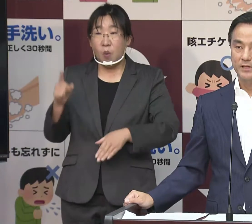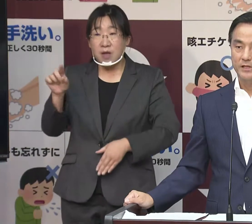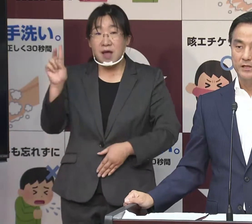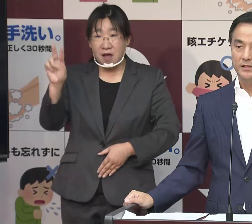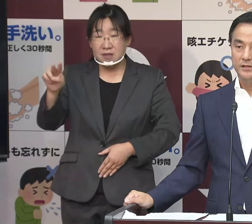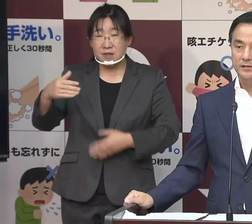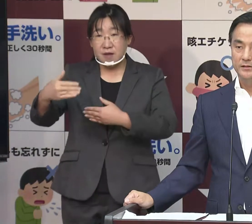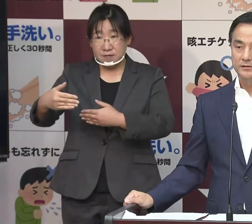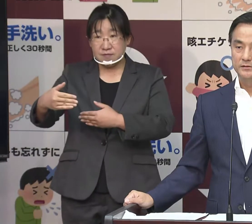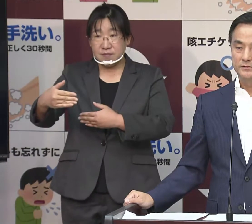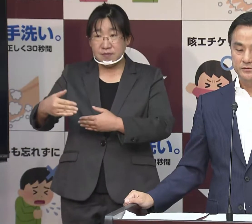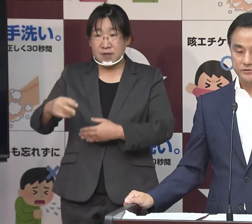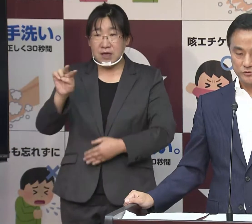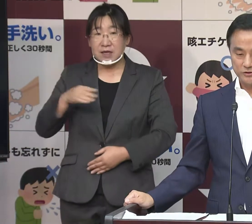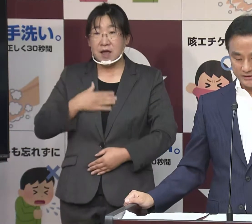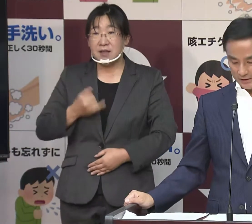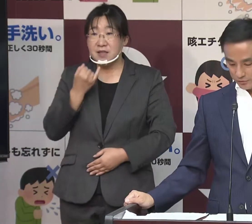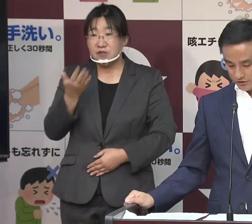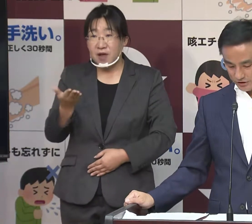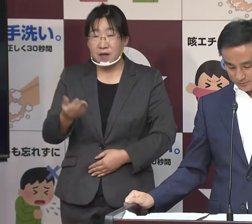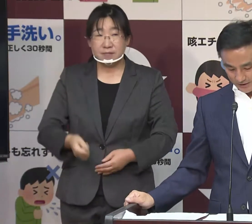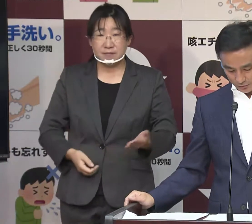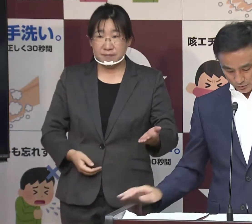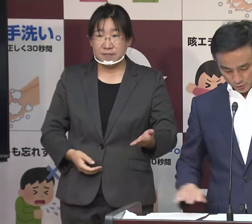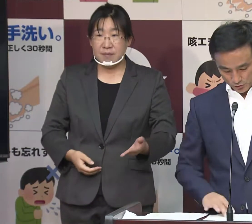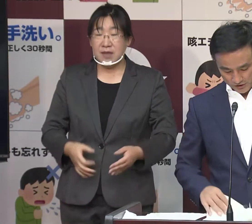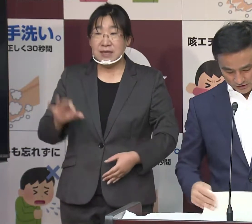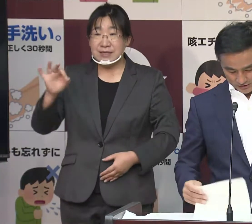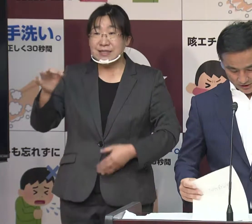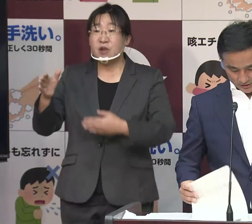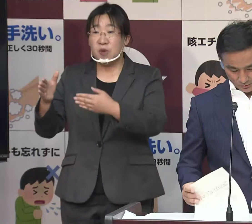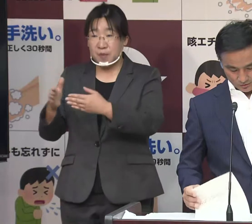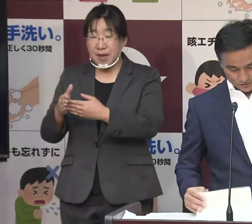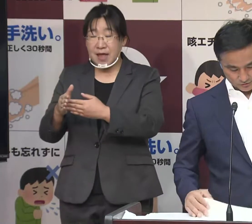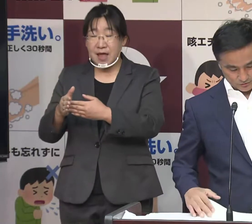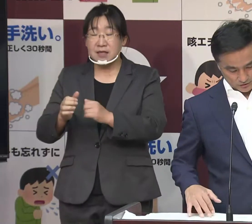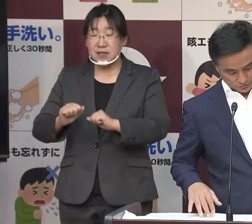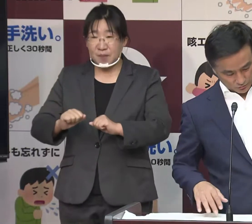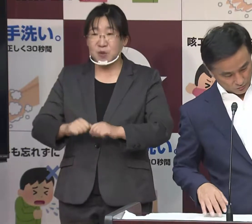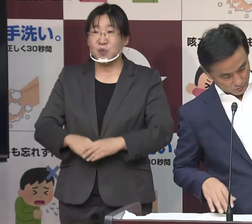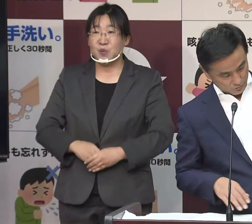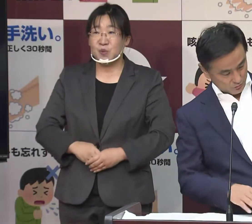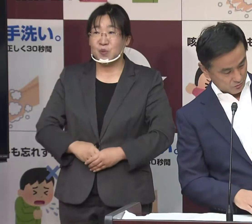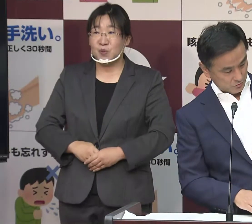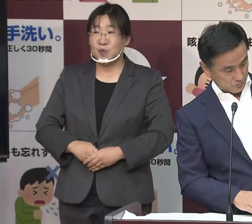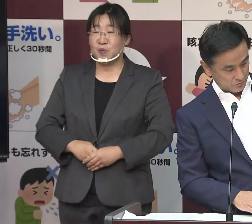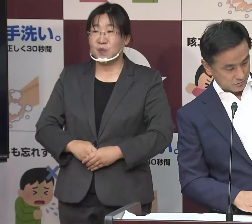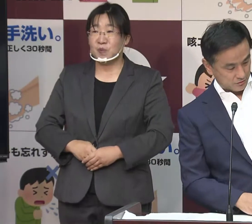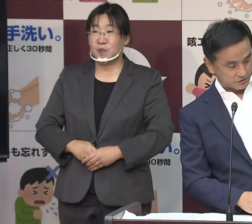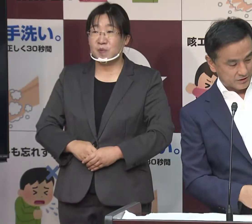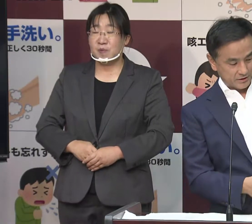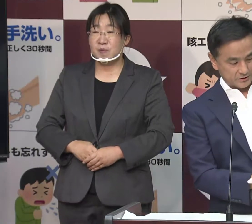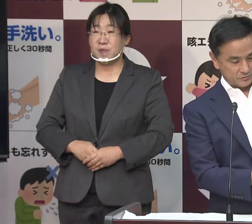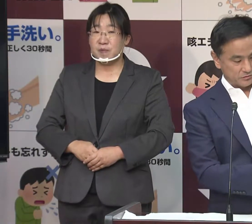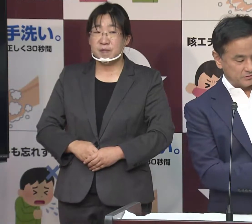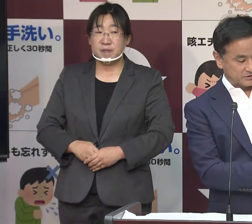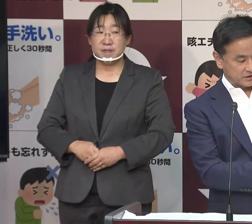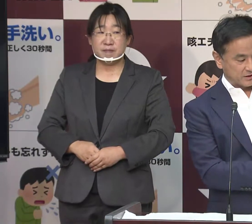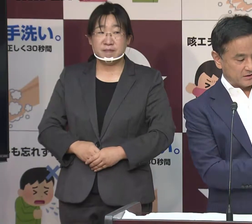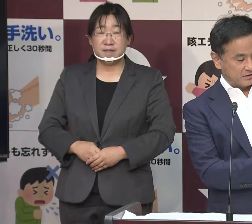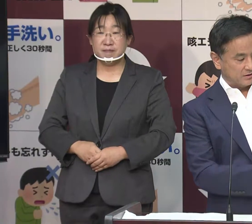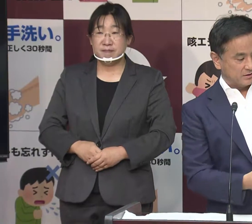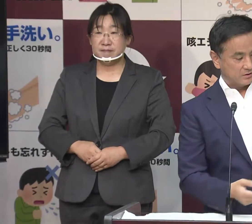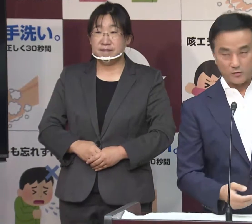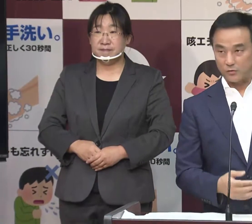日、この近日という理解でよろしいでしょうか。 そうですね、金曜日までということにしております。ですね、言いまし